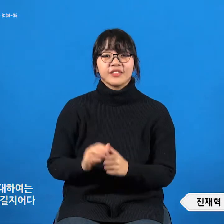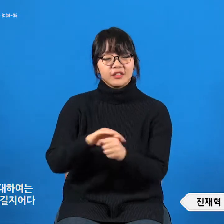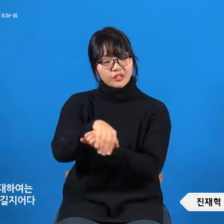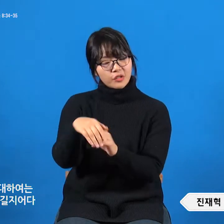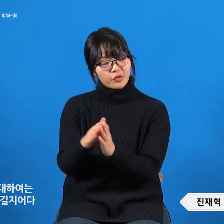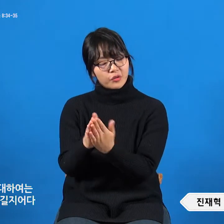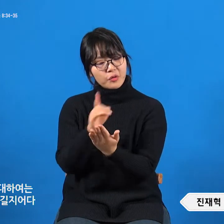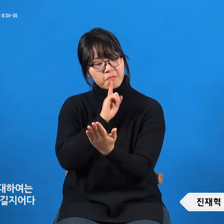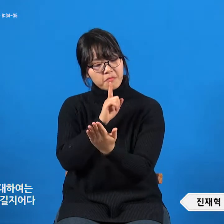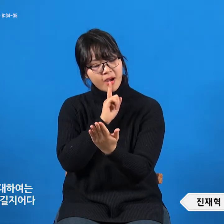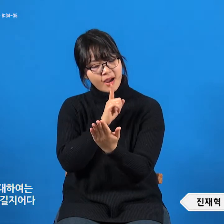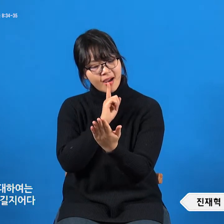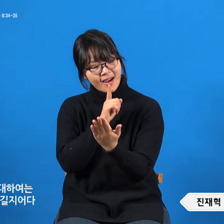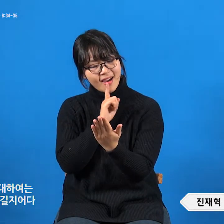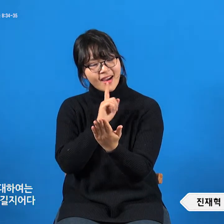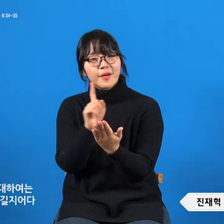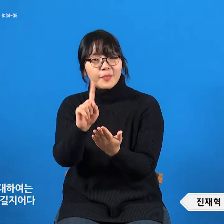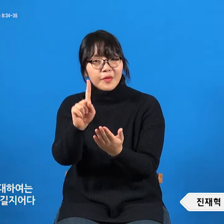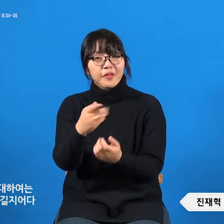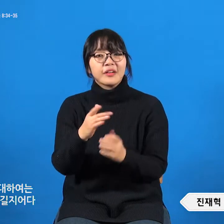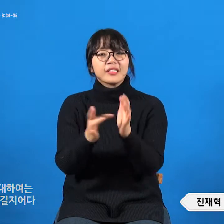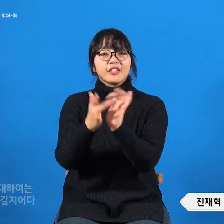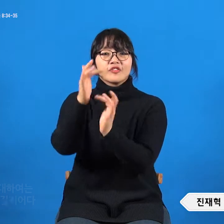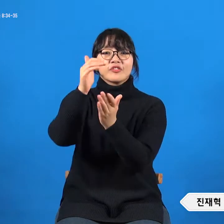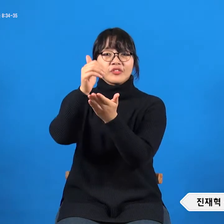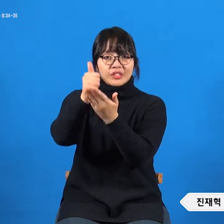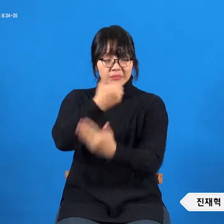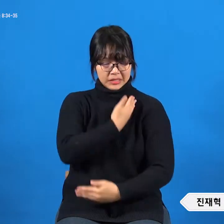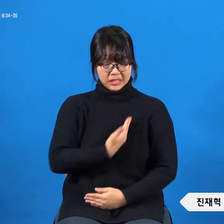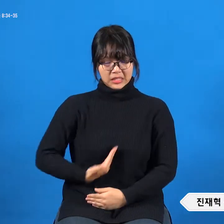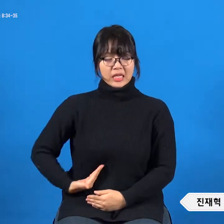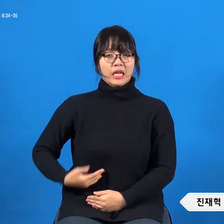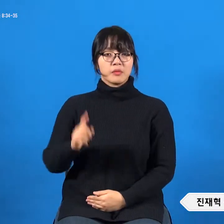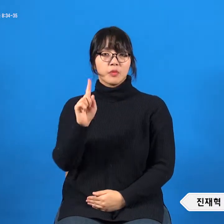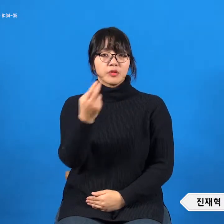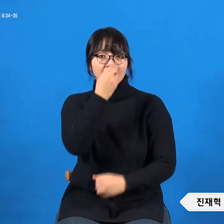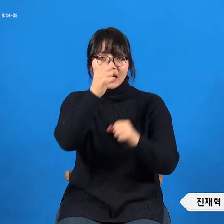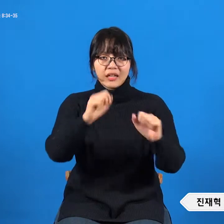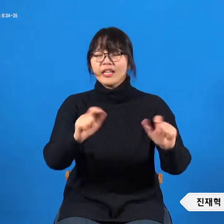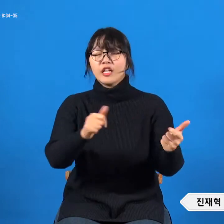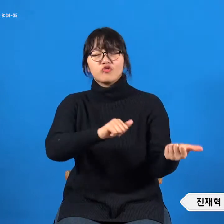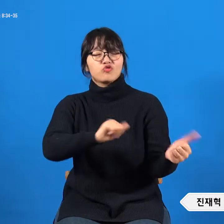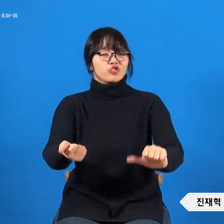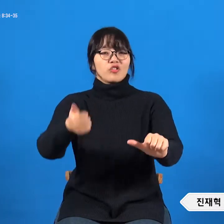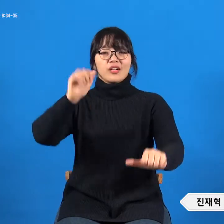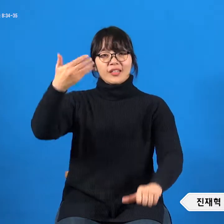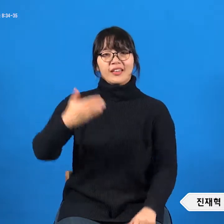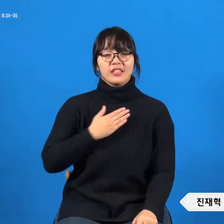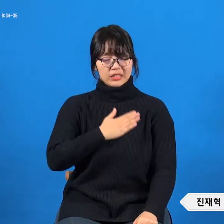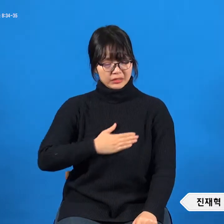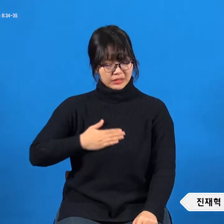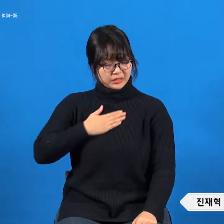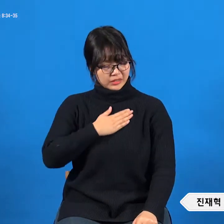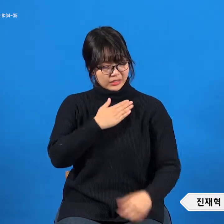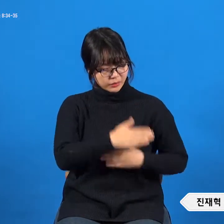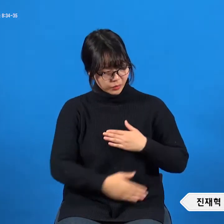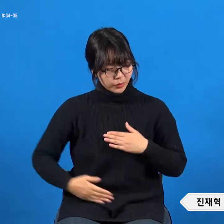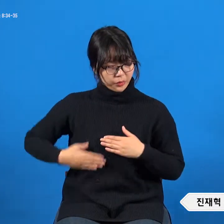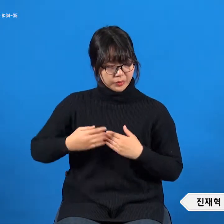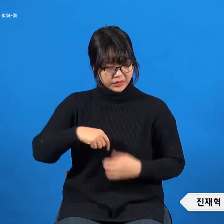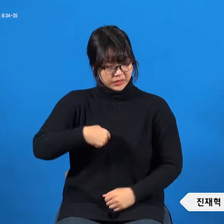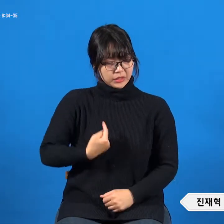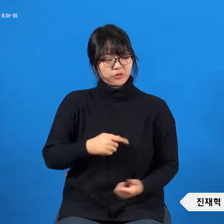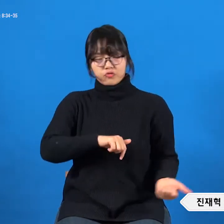우리에게 말씀합니다. 그리스도의 제자의 삶, 죽어야 한다고 말합니다. 내 자신이 죽고 나를 부인할 때